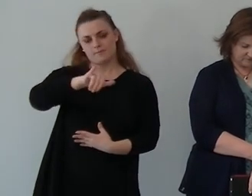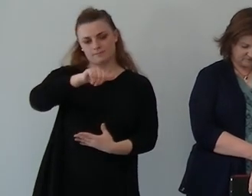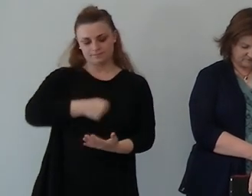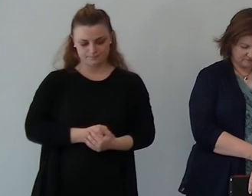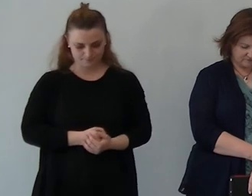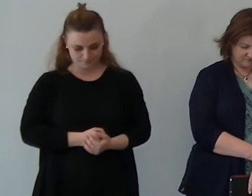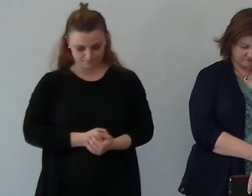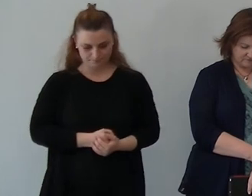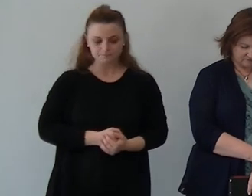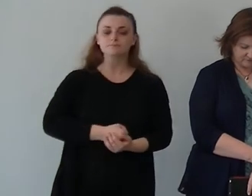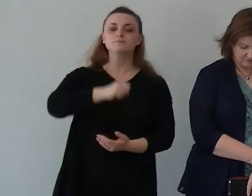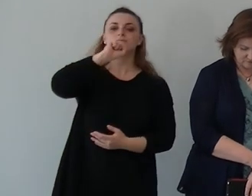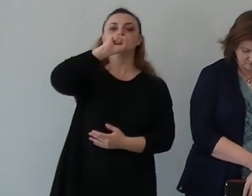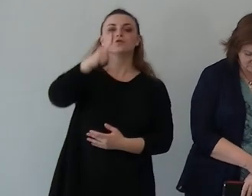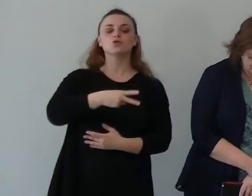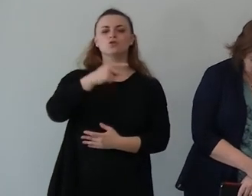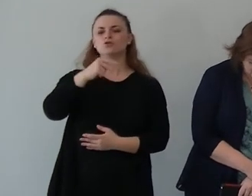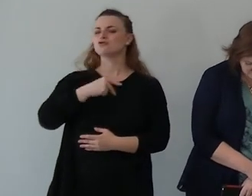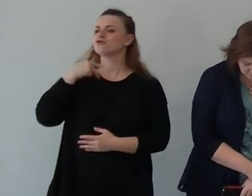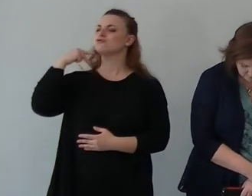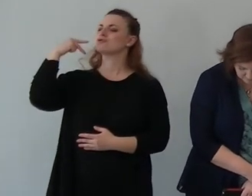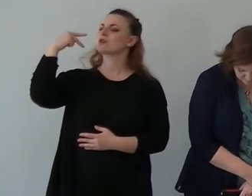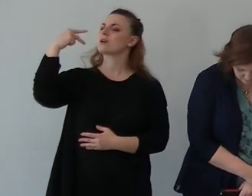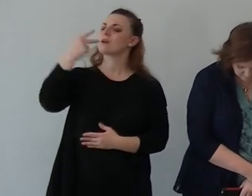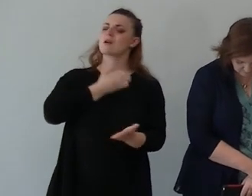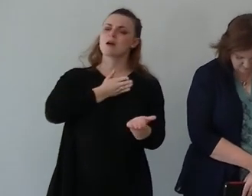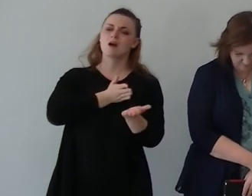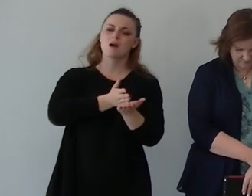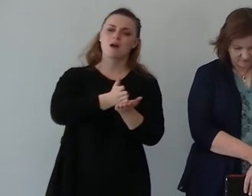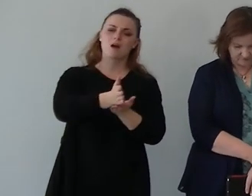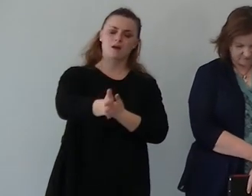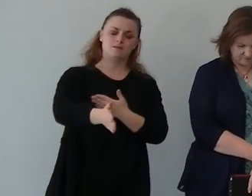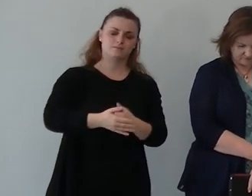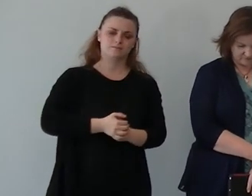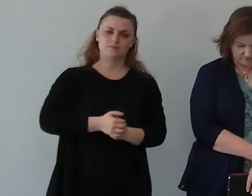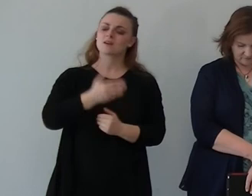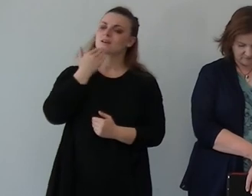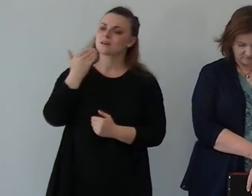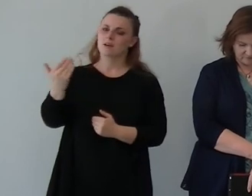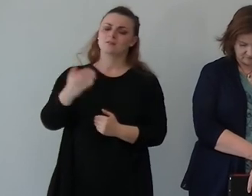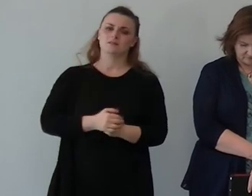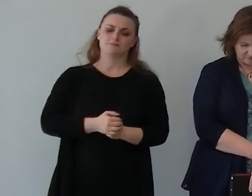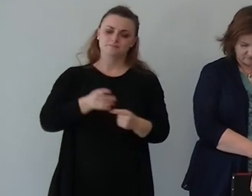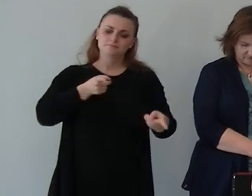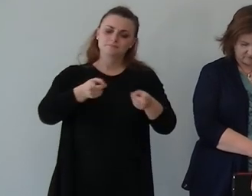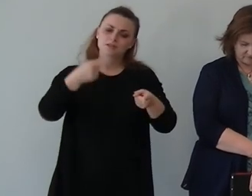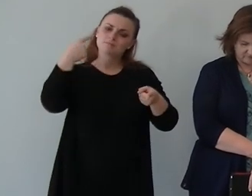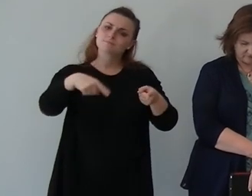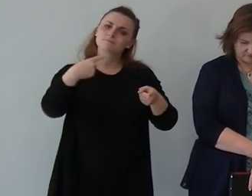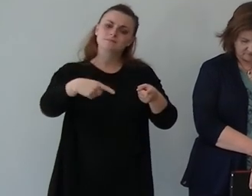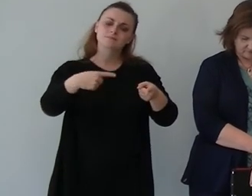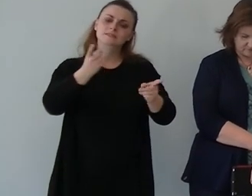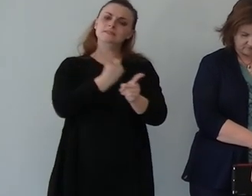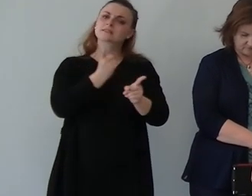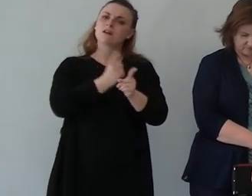Per 12 anni. Ti vogliamo ringraziare e benedire di questo mio. È un periodo di gioia. Se tu